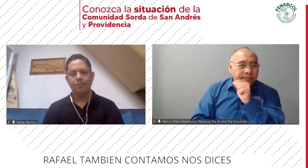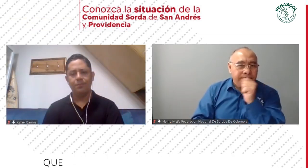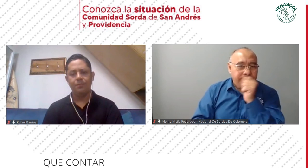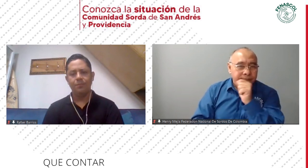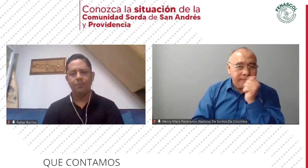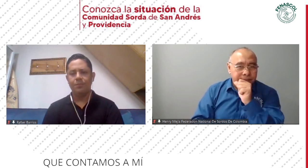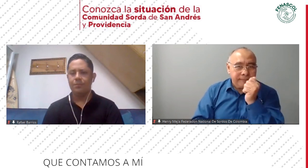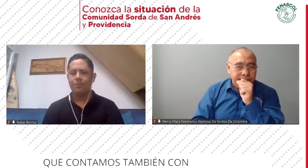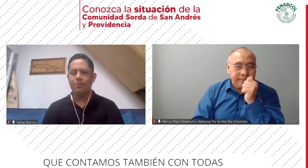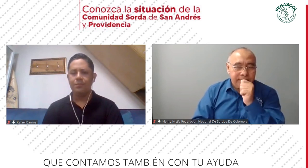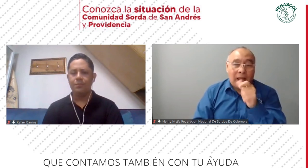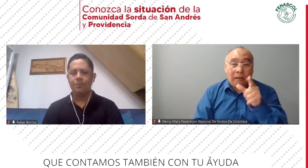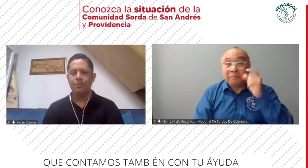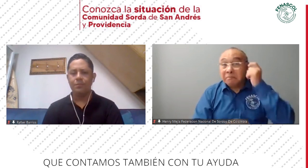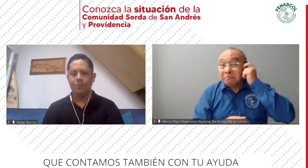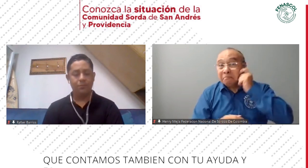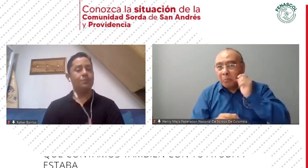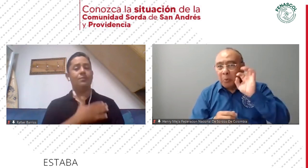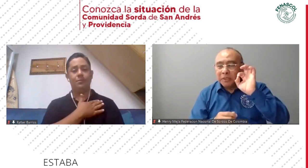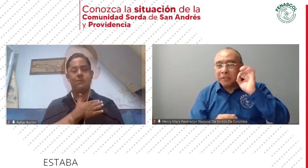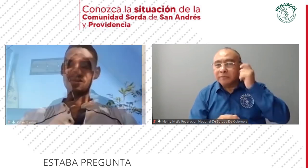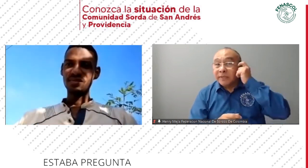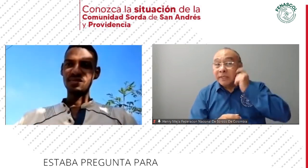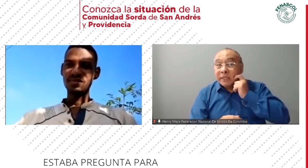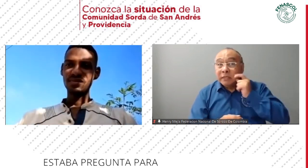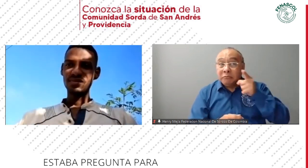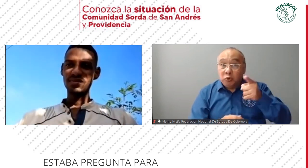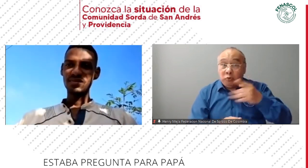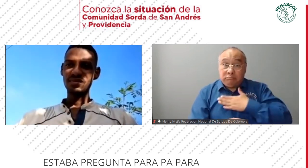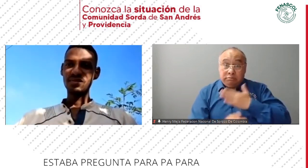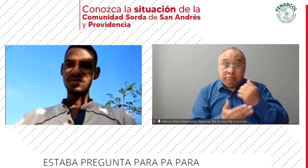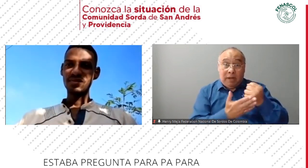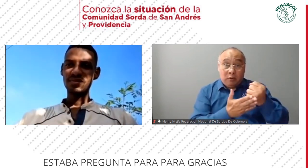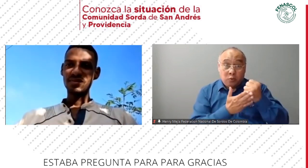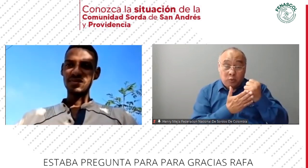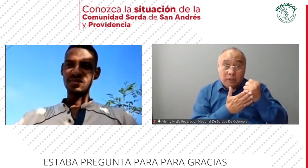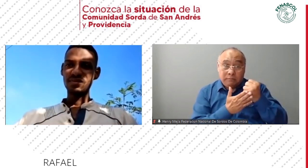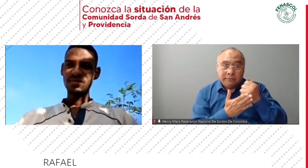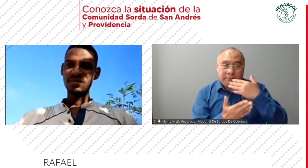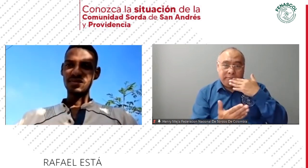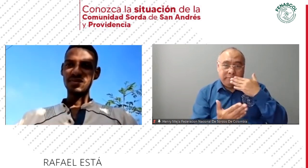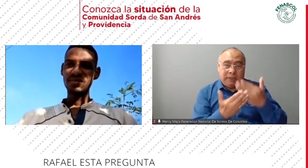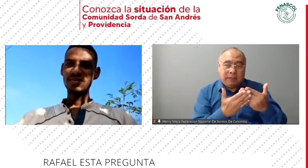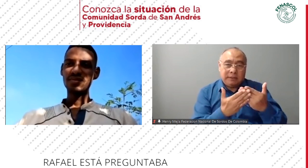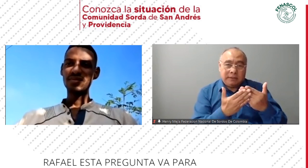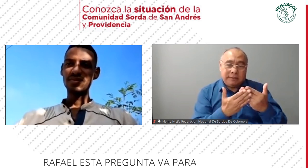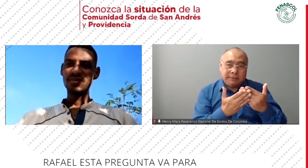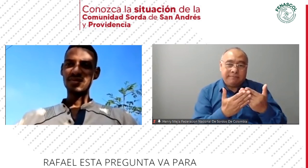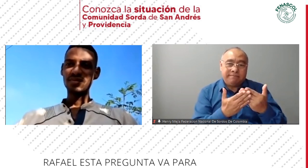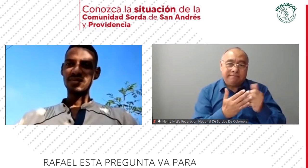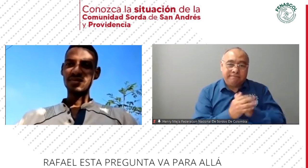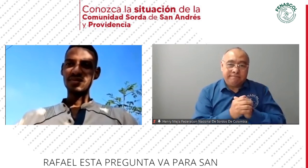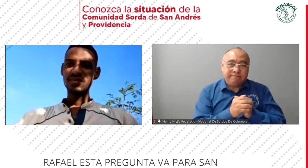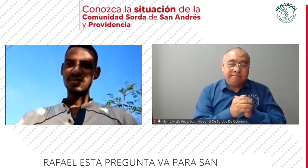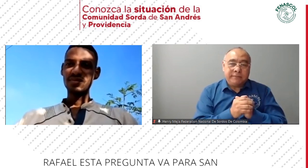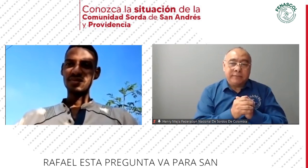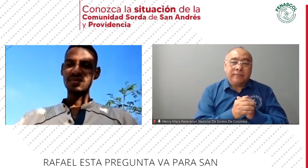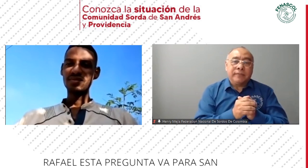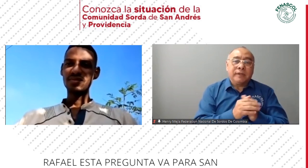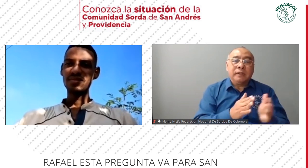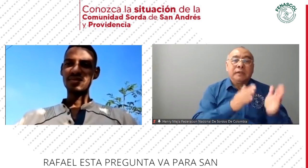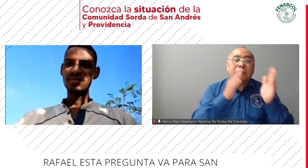dices que contamos también con tu ayuda y esta pregunta paraba para gracias rafael esta pregunta va para sanz